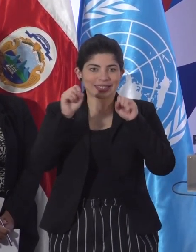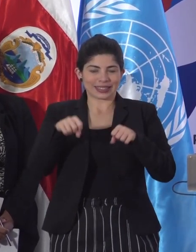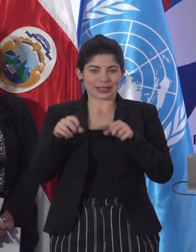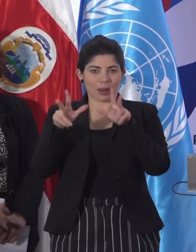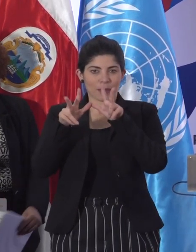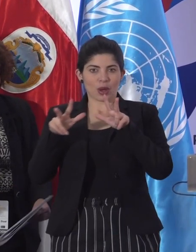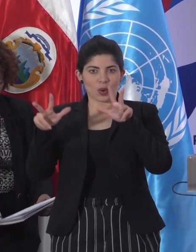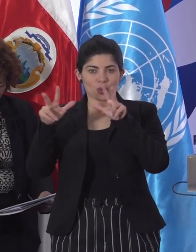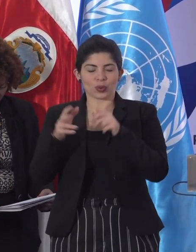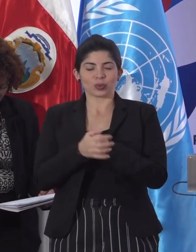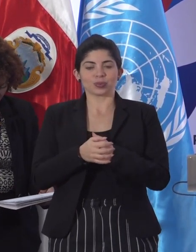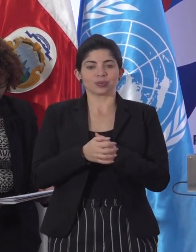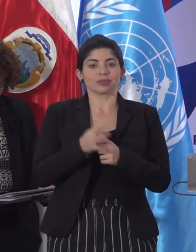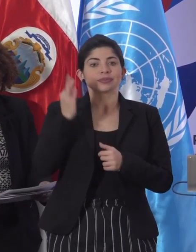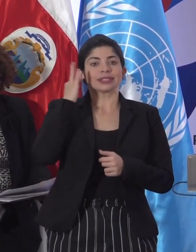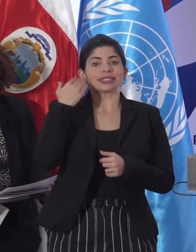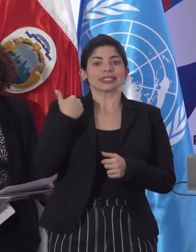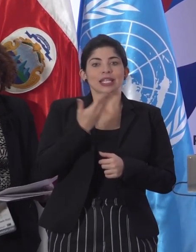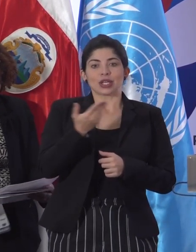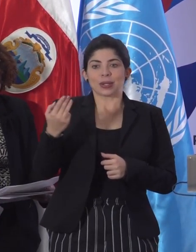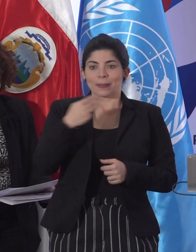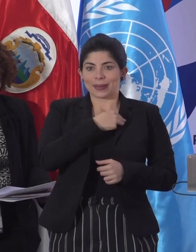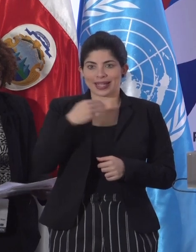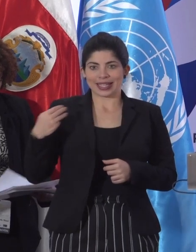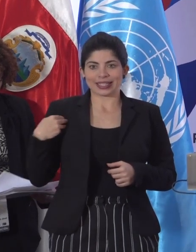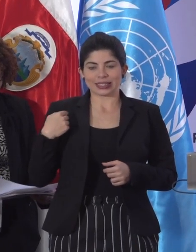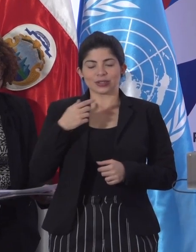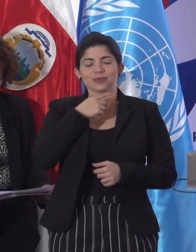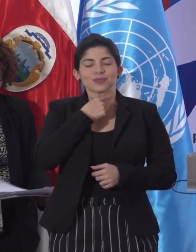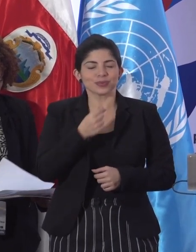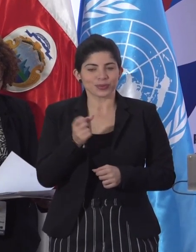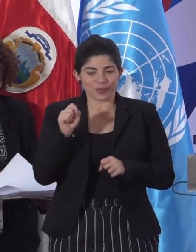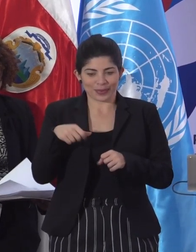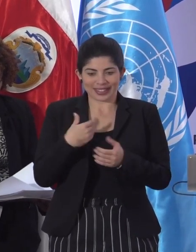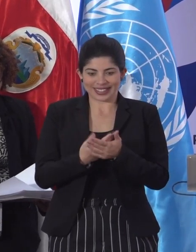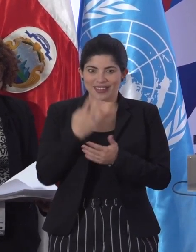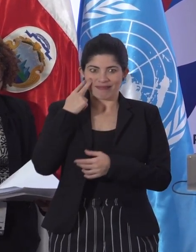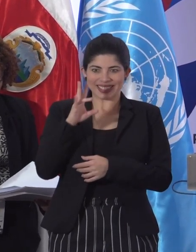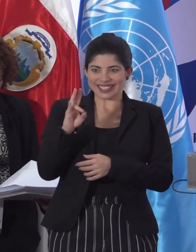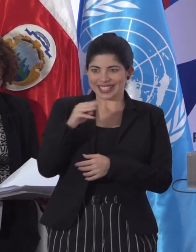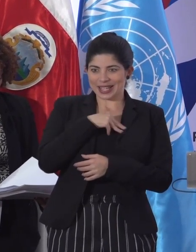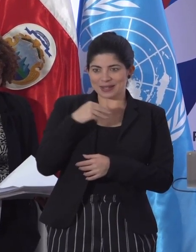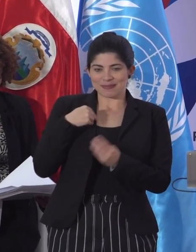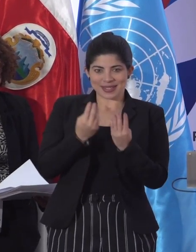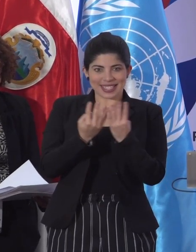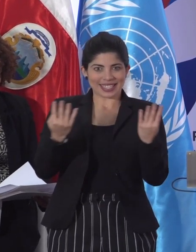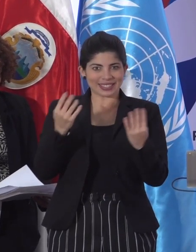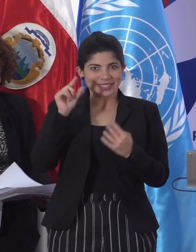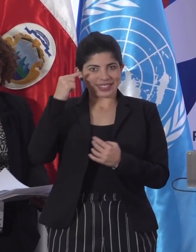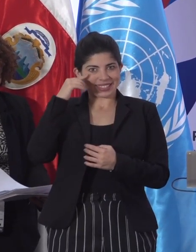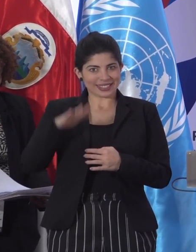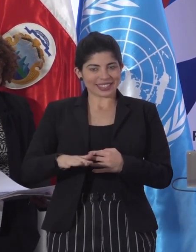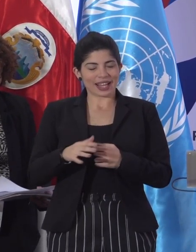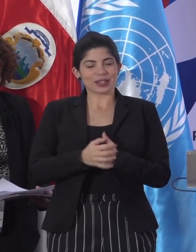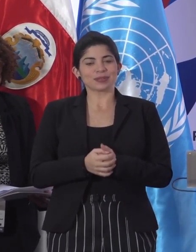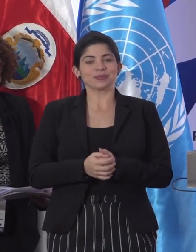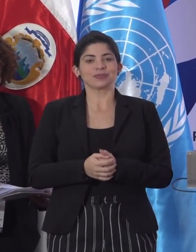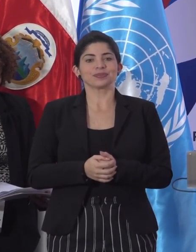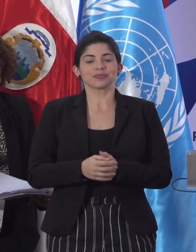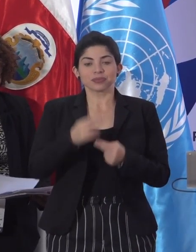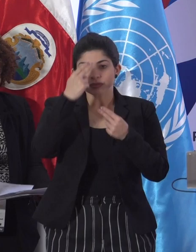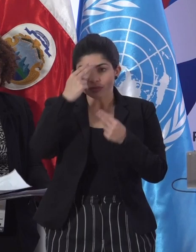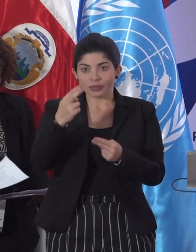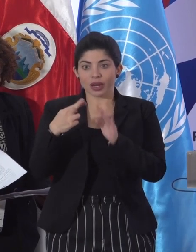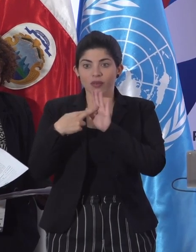Unidas. Señoras y señores ministros, es un placer mirar aquí a 7 ministros y ministras de Estado,